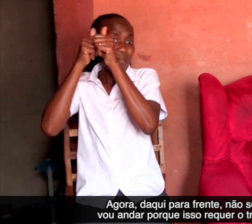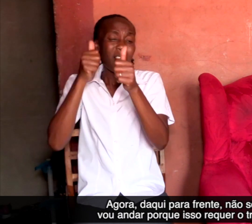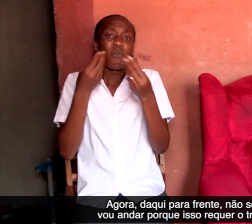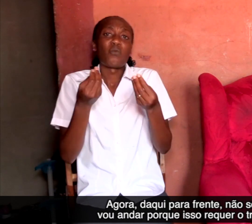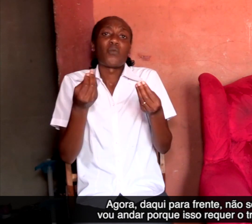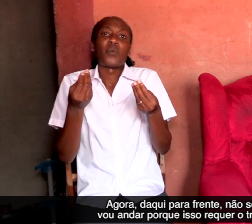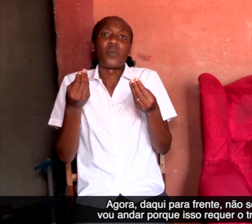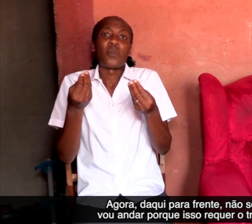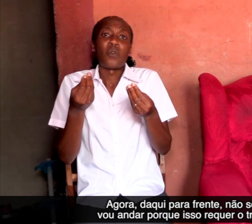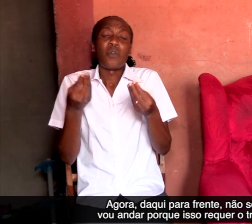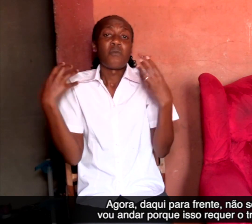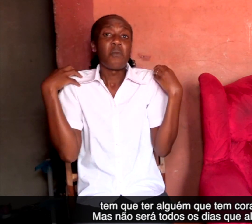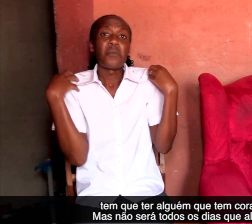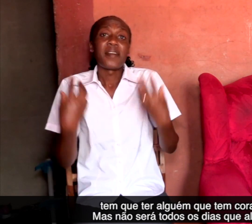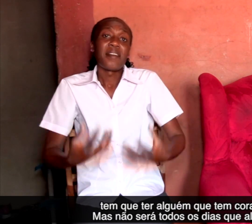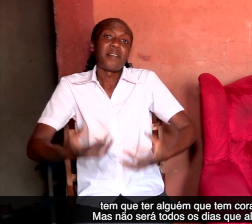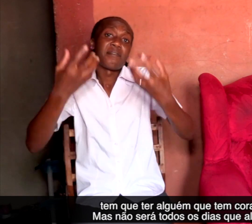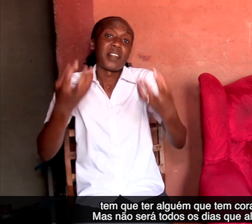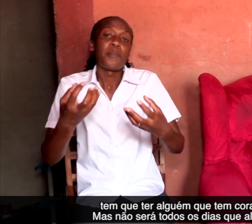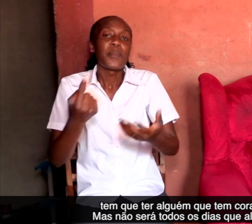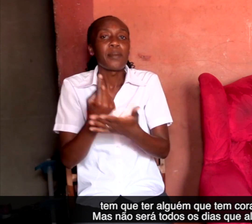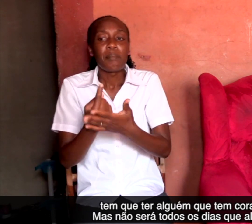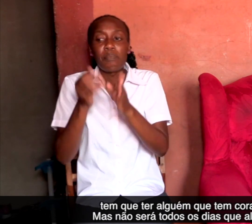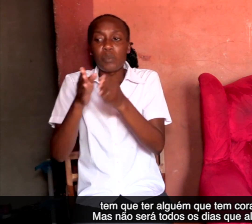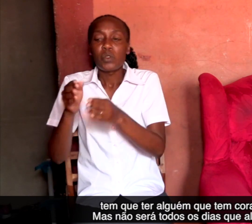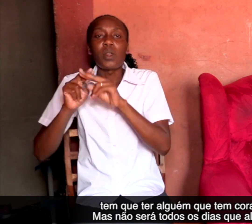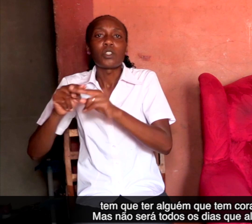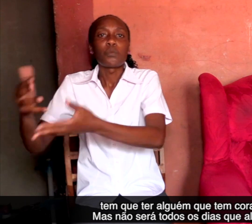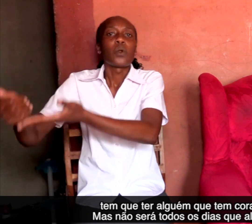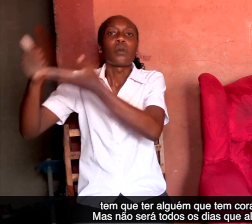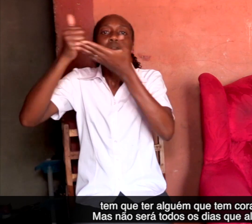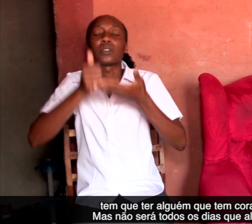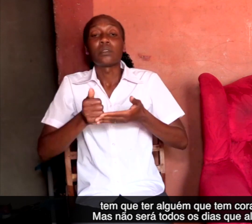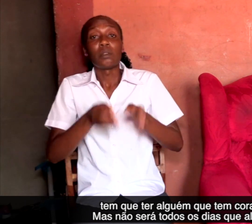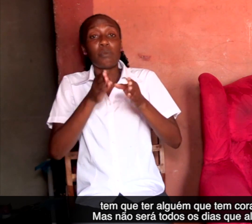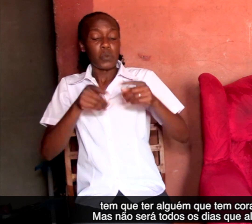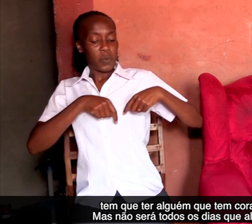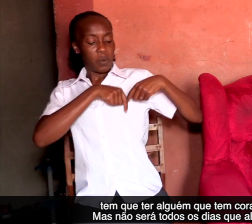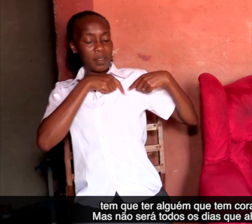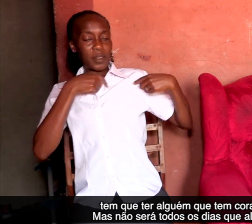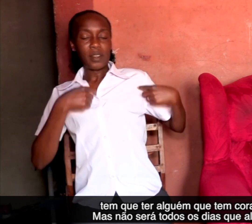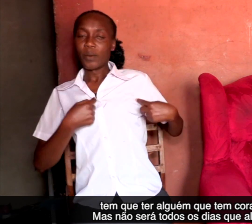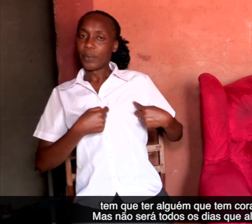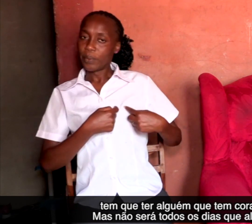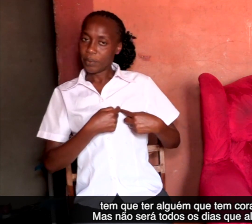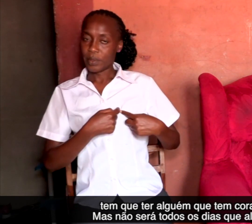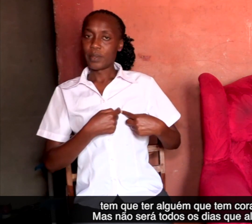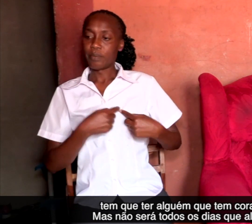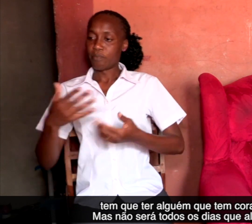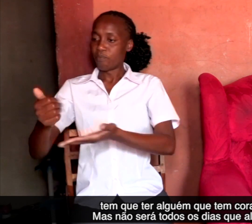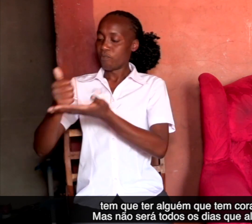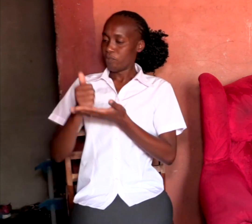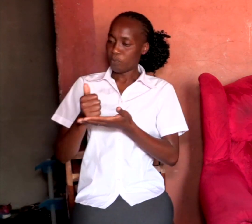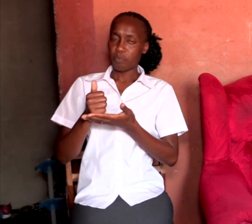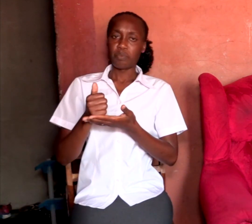isso requer o transporte. Tem que ter alguém que tem coração me ajudar, mas não é todo dia que uma pessoa